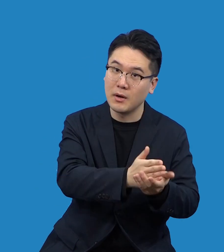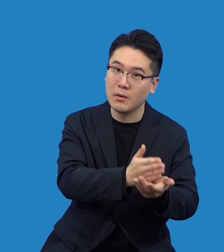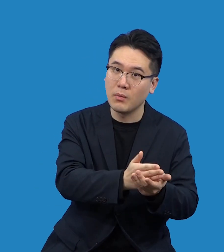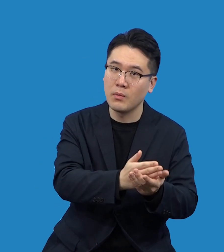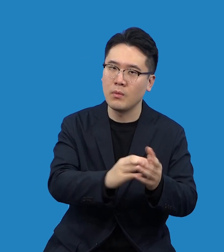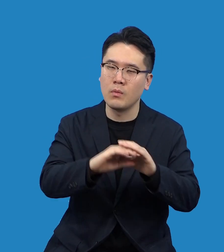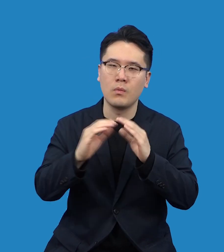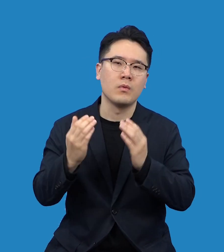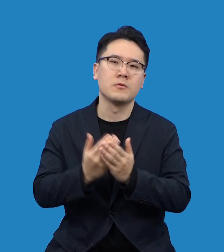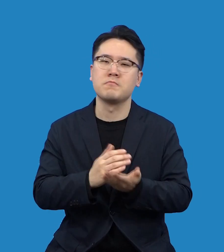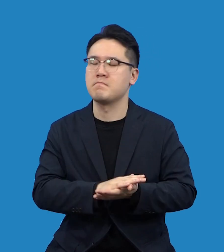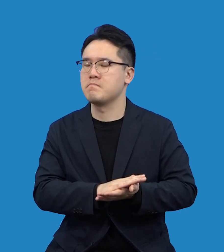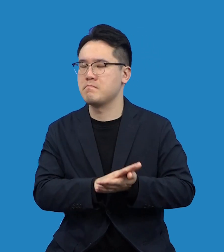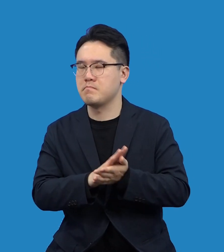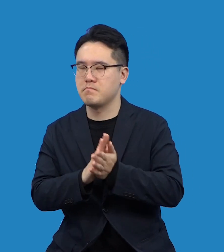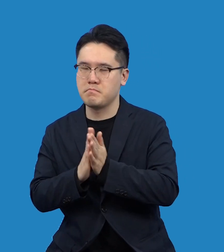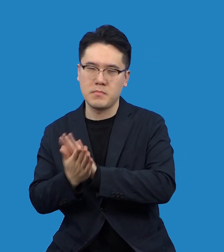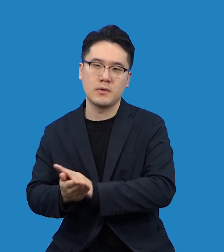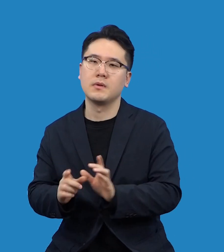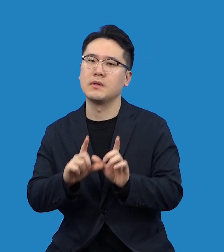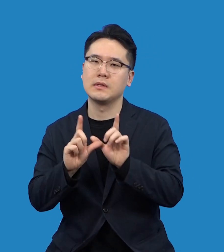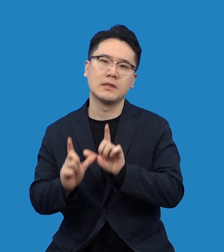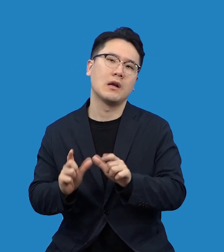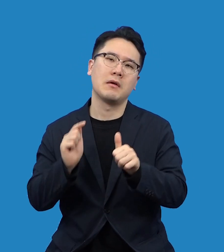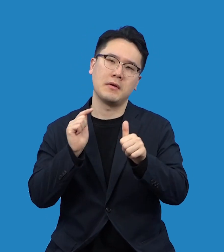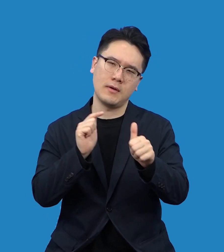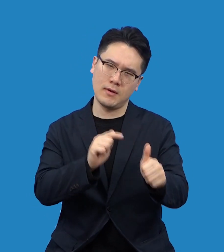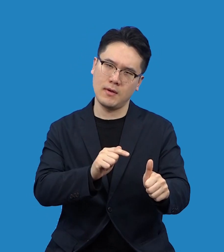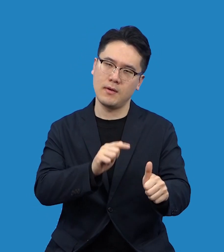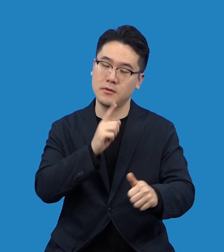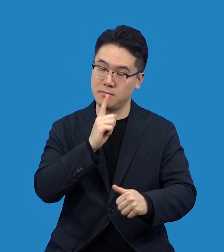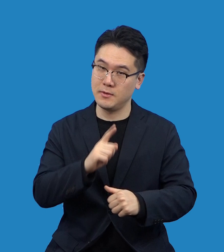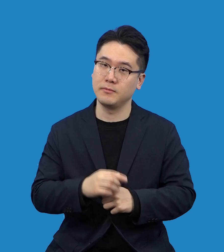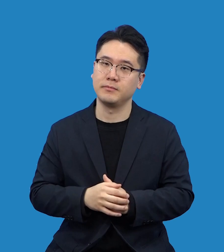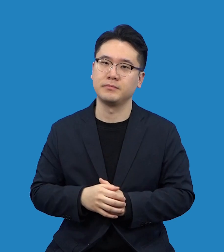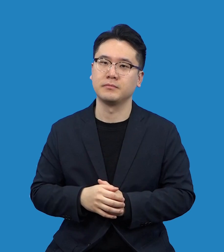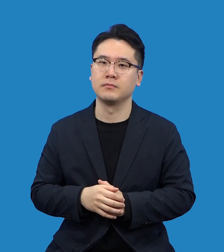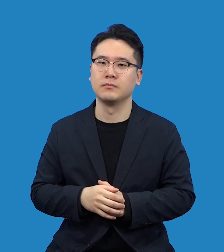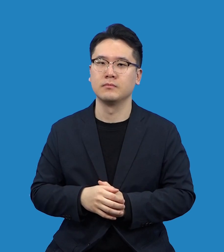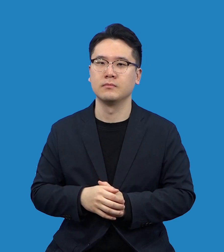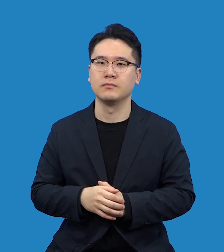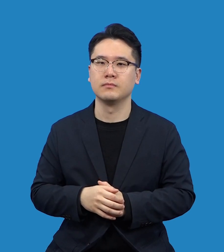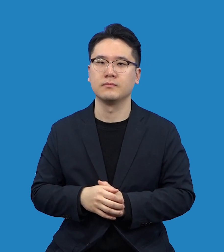살아가라. 아주 강력한 도전의 말씀이죠.